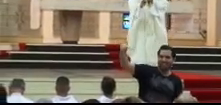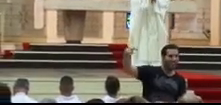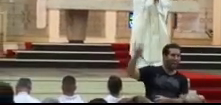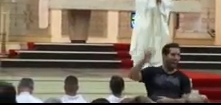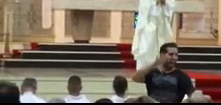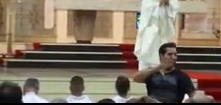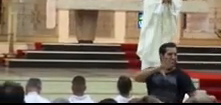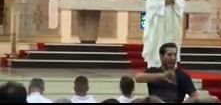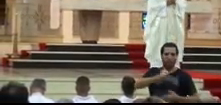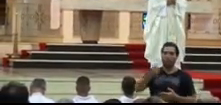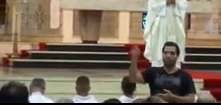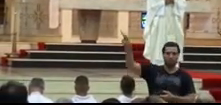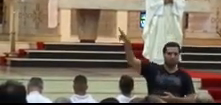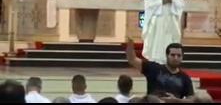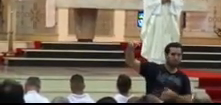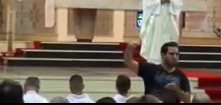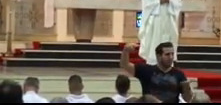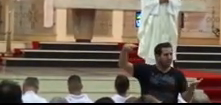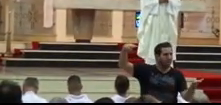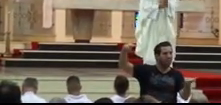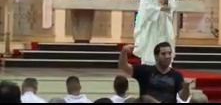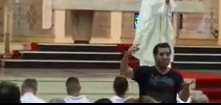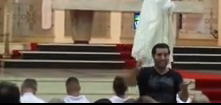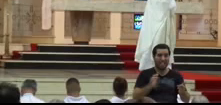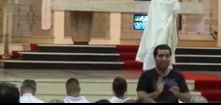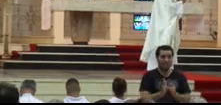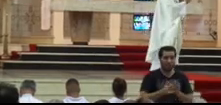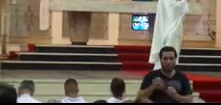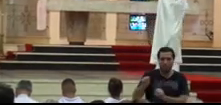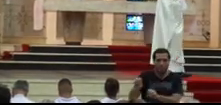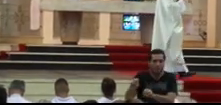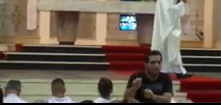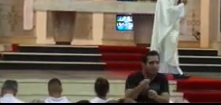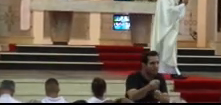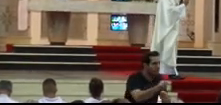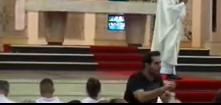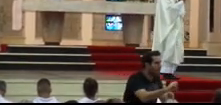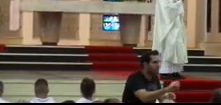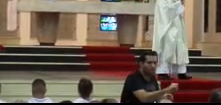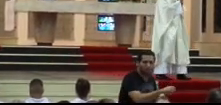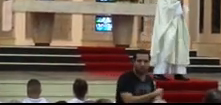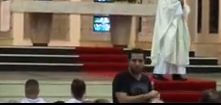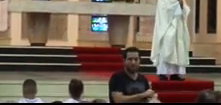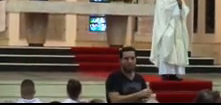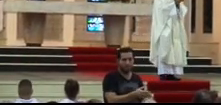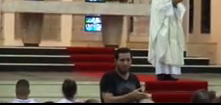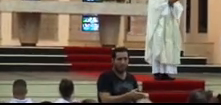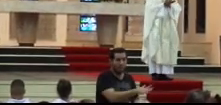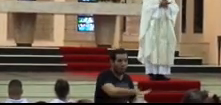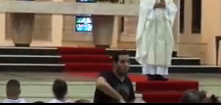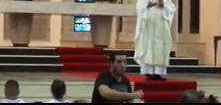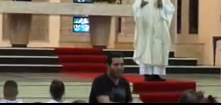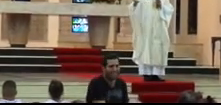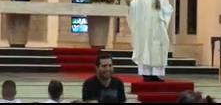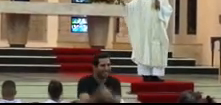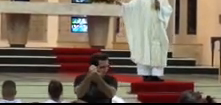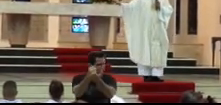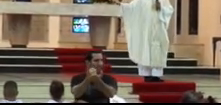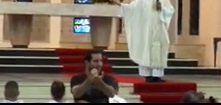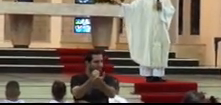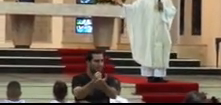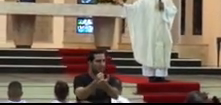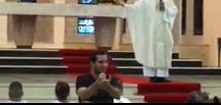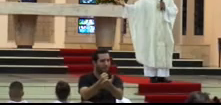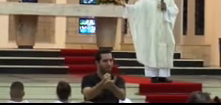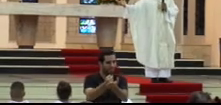que amou o Seu Filho. Ele não faz discriminação de pessoas, mas nos ama com o coração